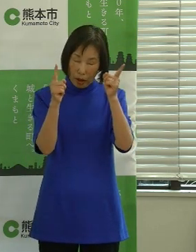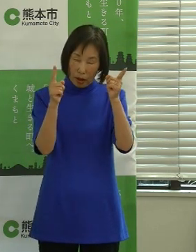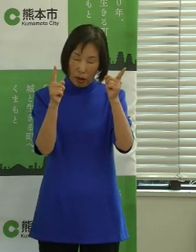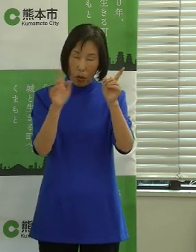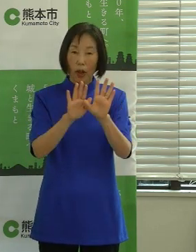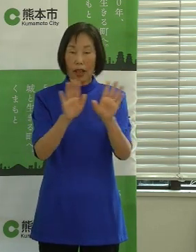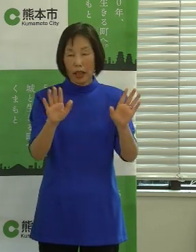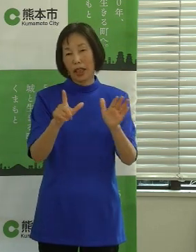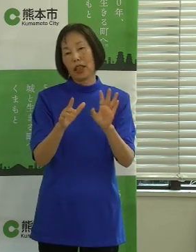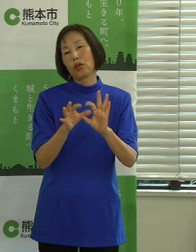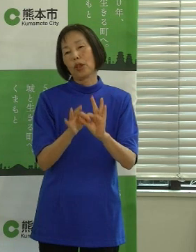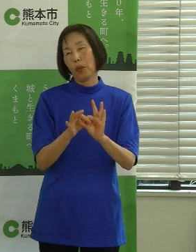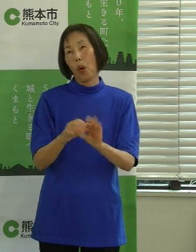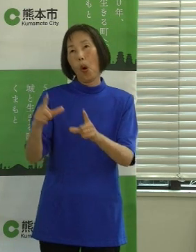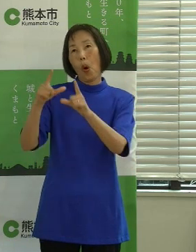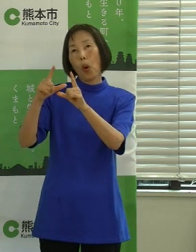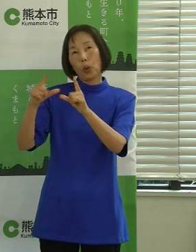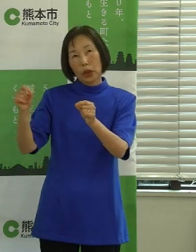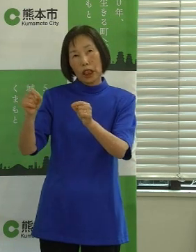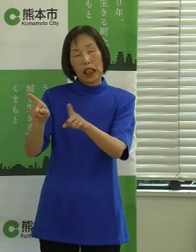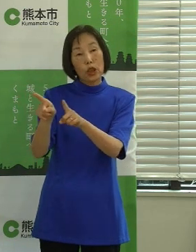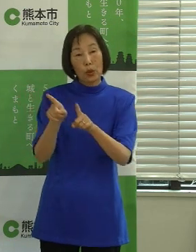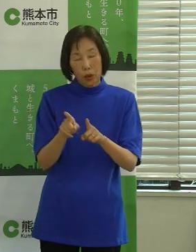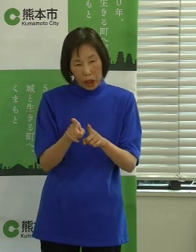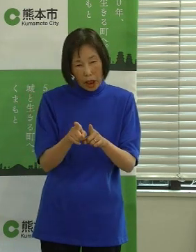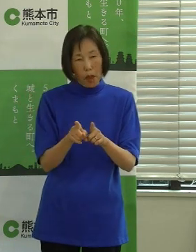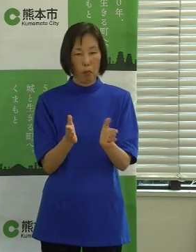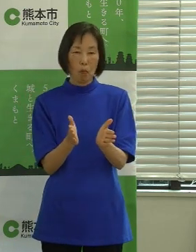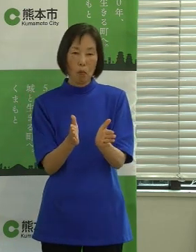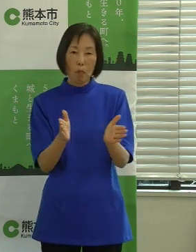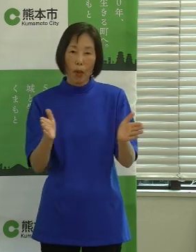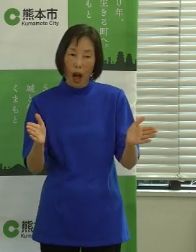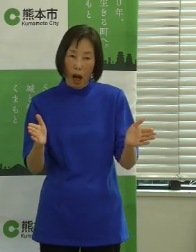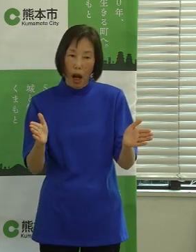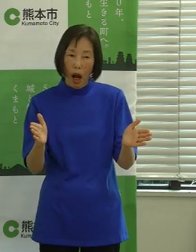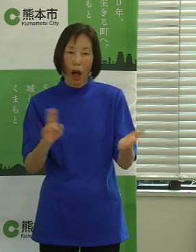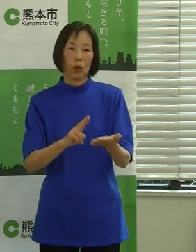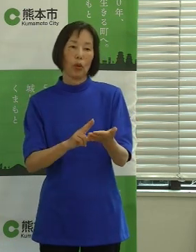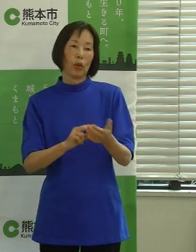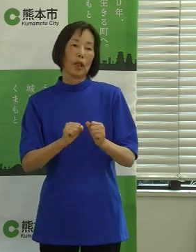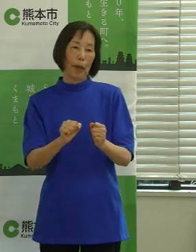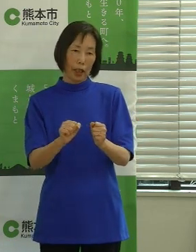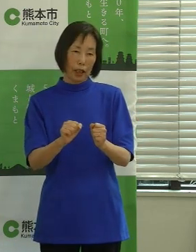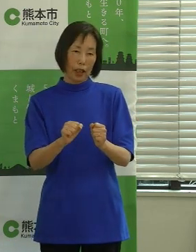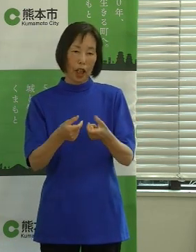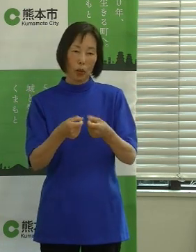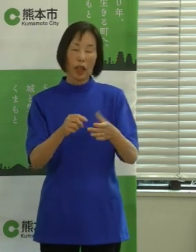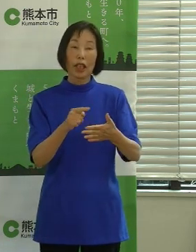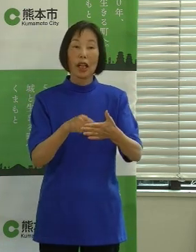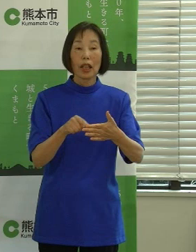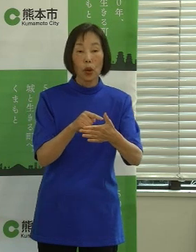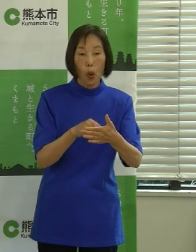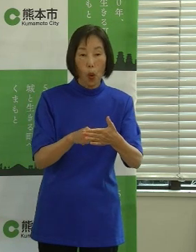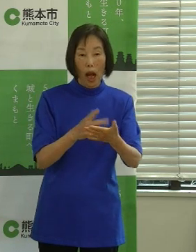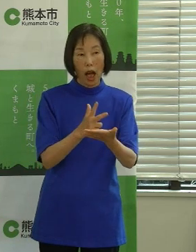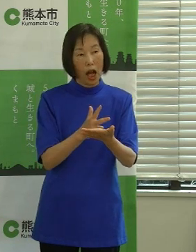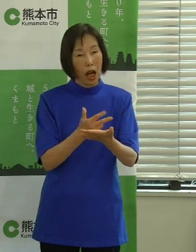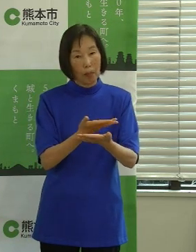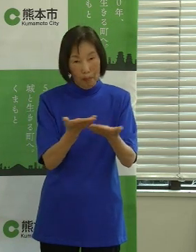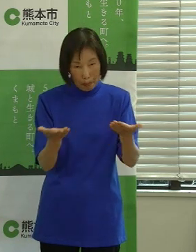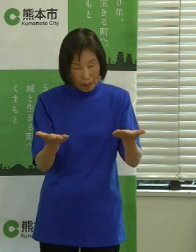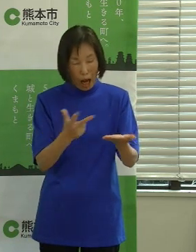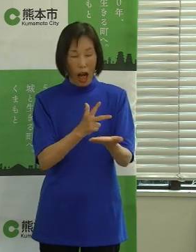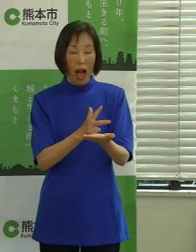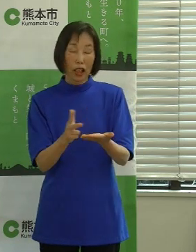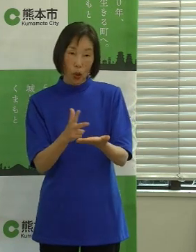に準じて緩和をすることとさせていただきます。詳細につきましては配布をしております